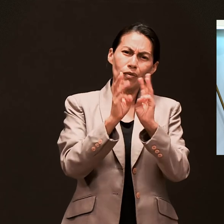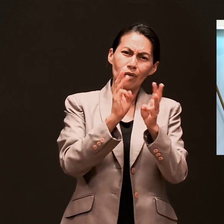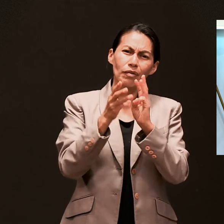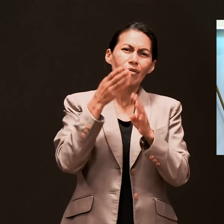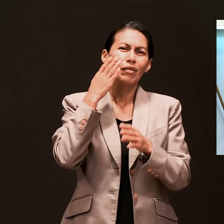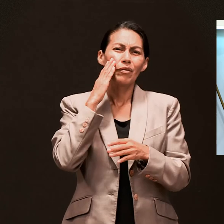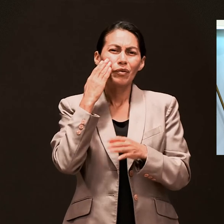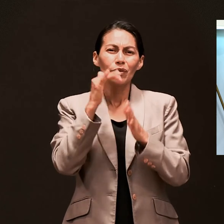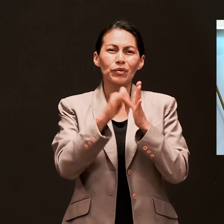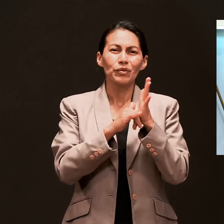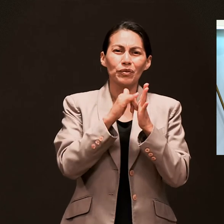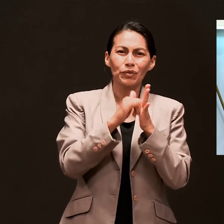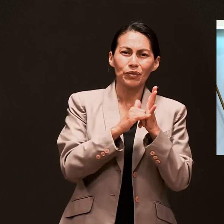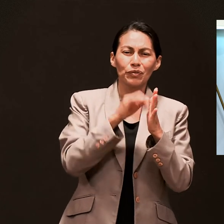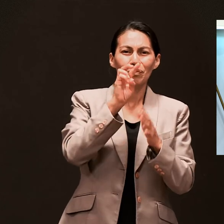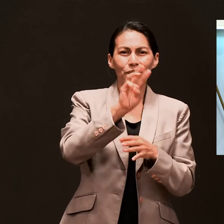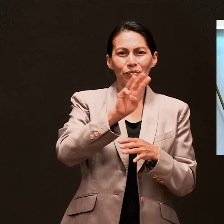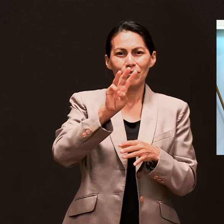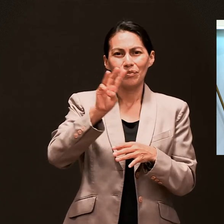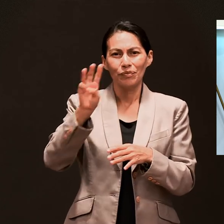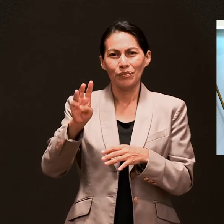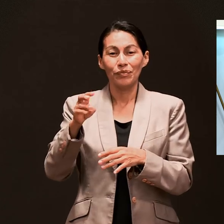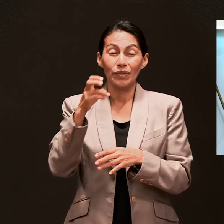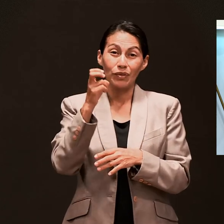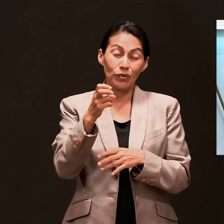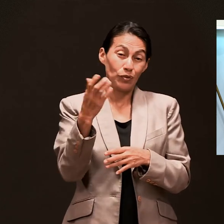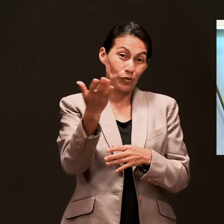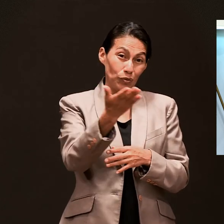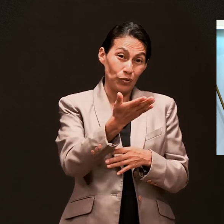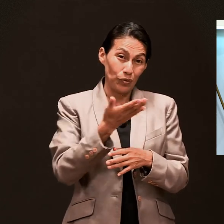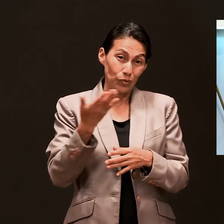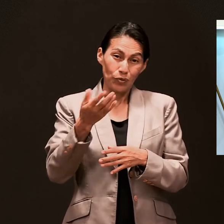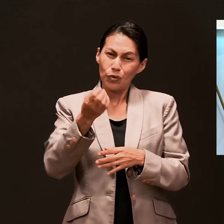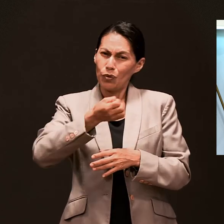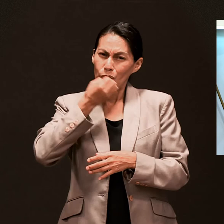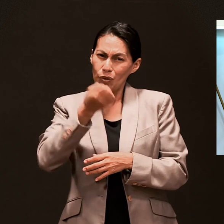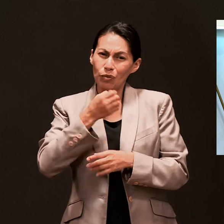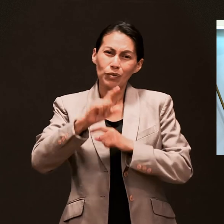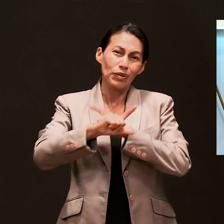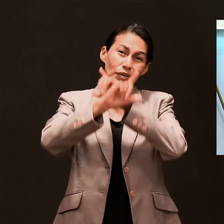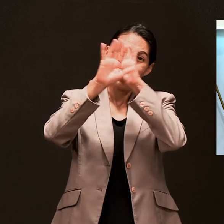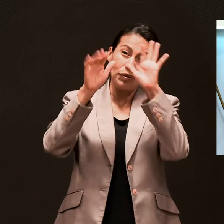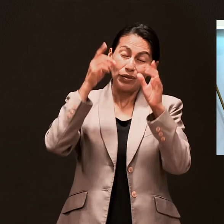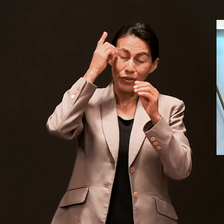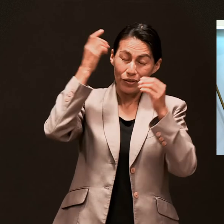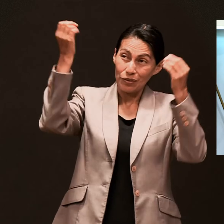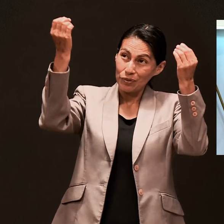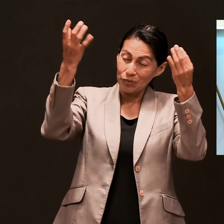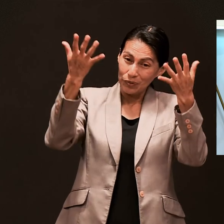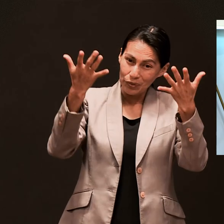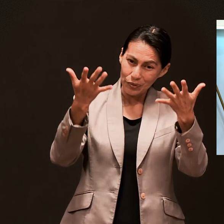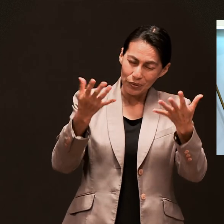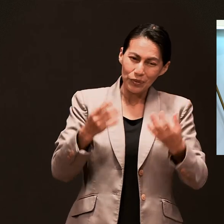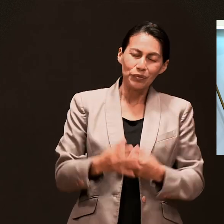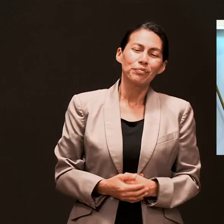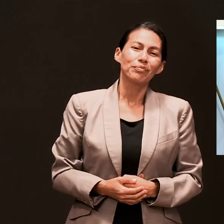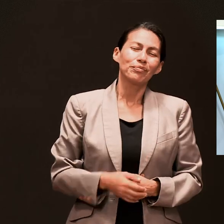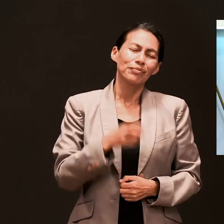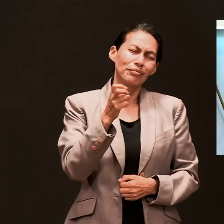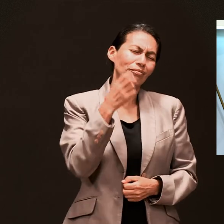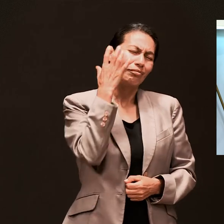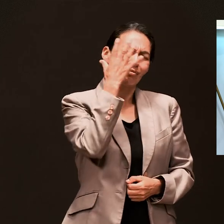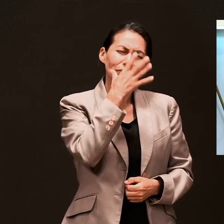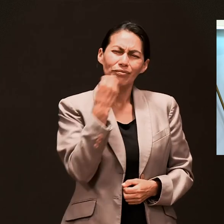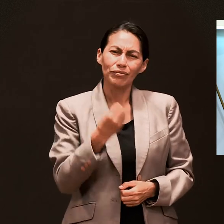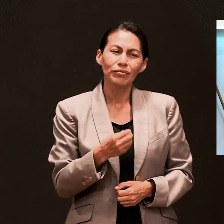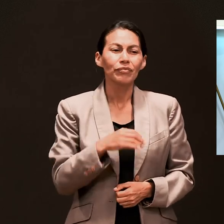un enorme grupo de oración donde oremos los unos por los otros y la gloria de Dios puede hacer visto entre nosotros qué